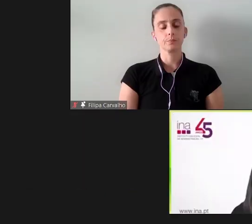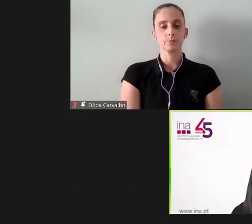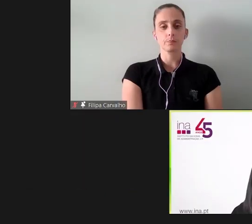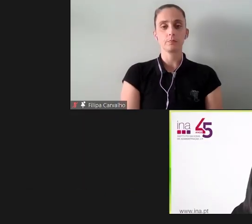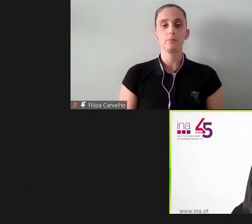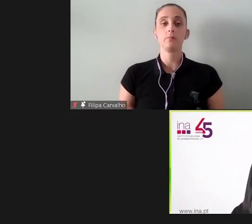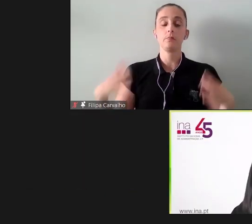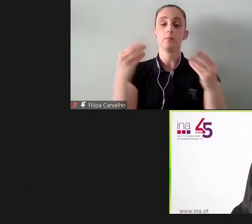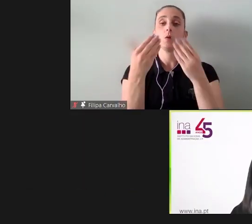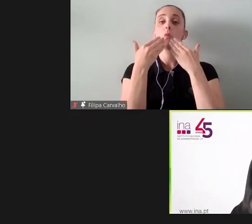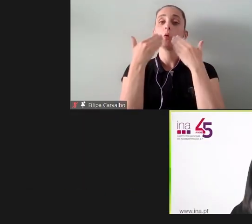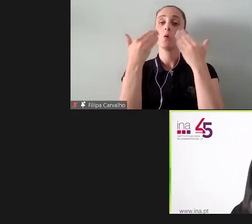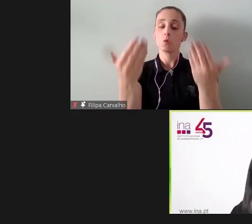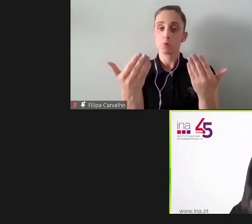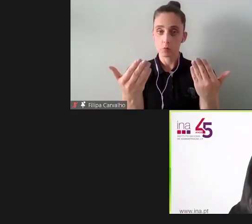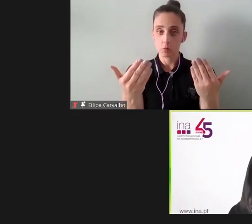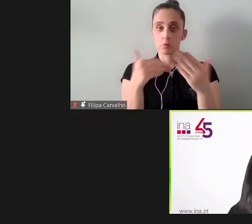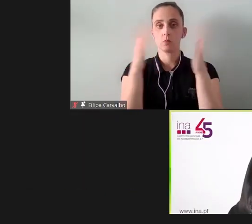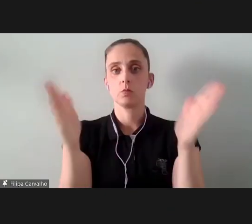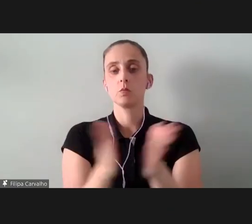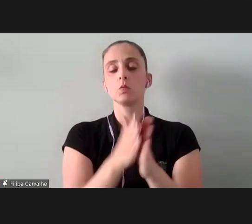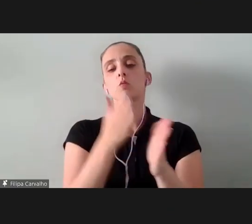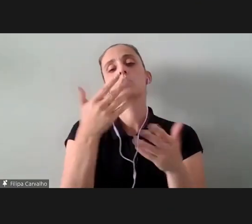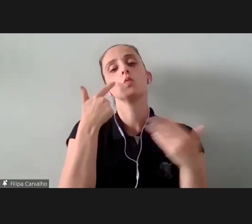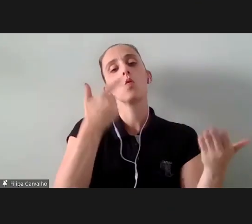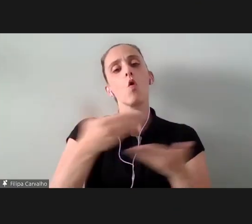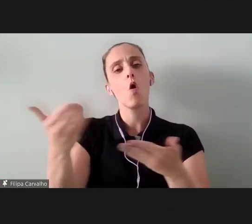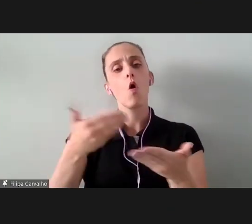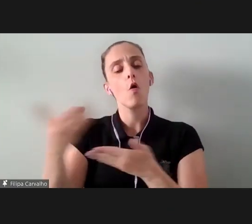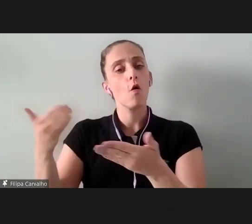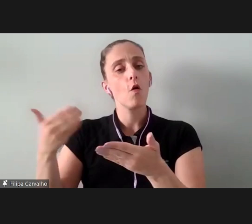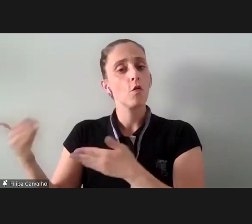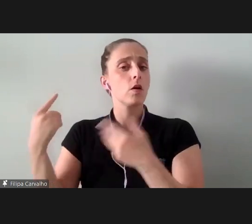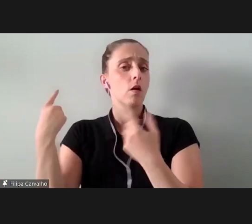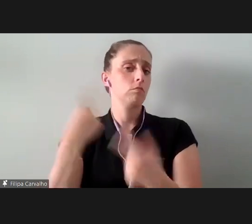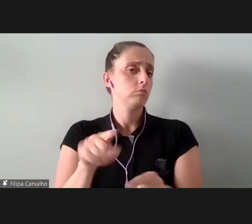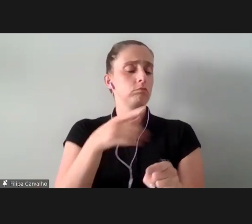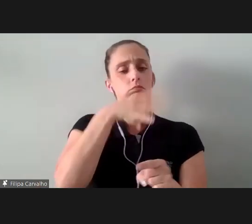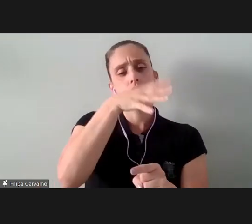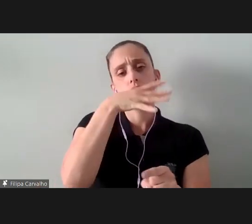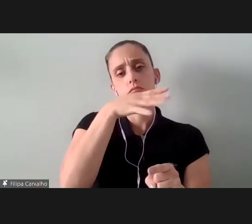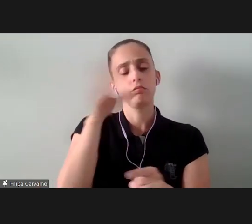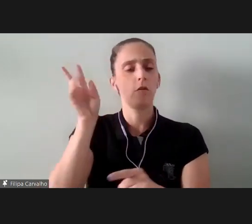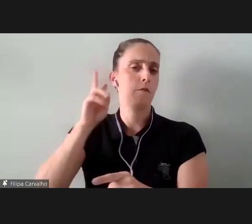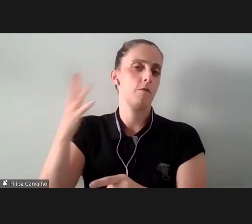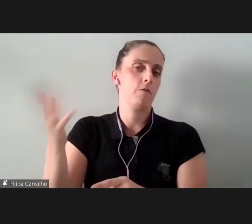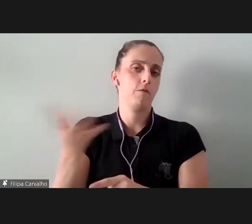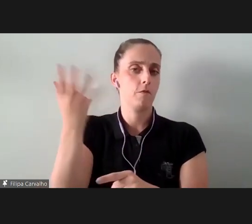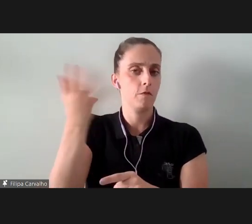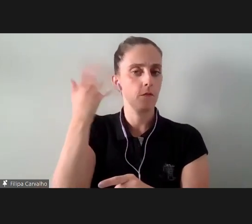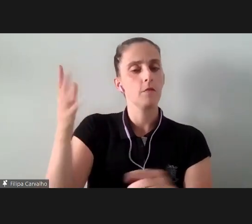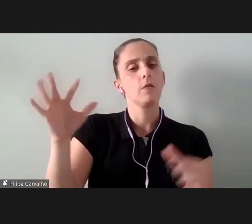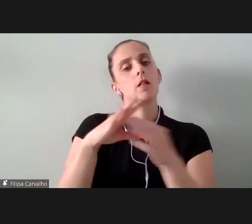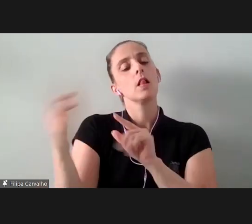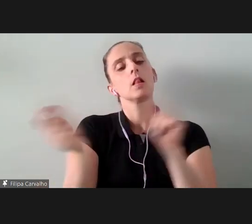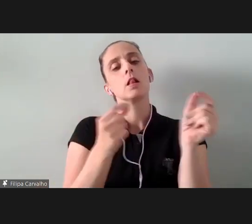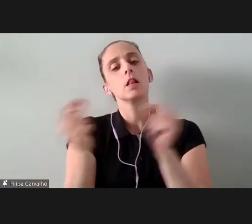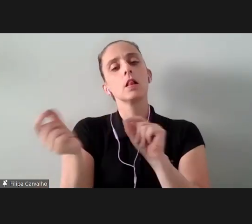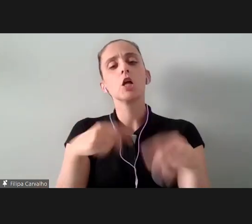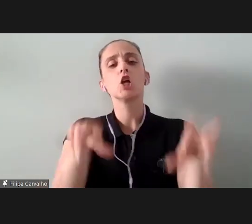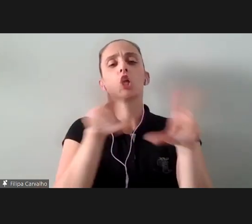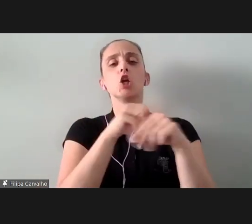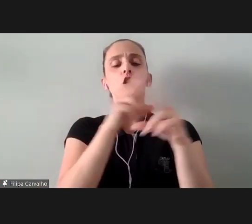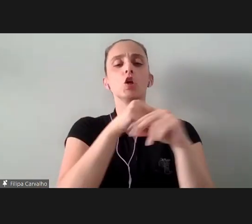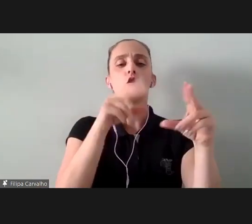Muito obrigada aos nossos distintos convidados e convidadas pelas suas valiosas contribuições para esta discussão sobre a promoção da inovação pública no